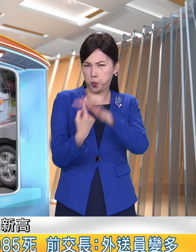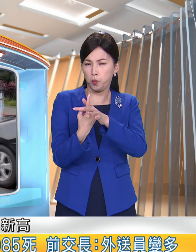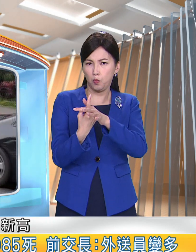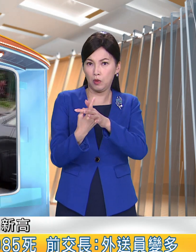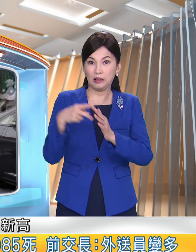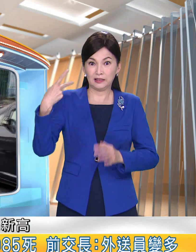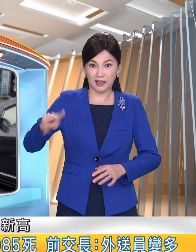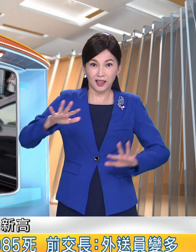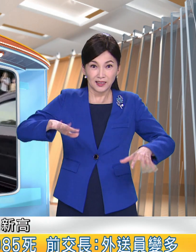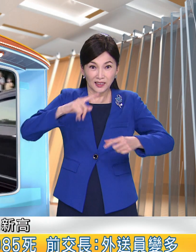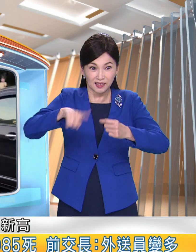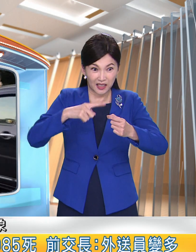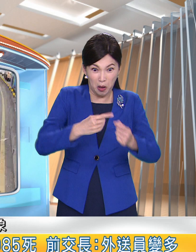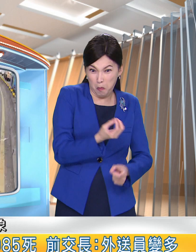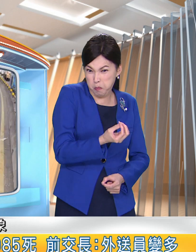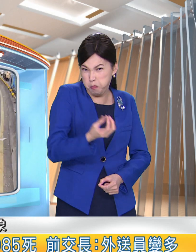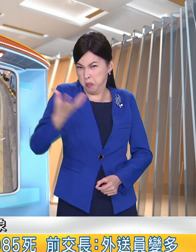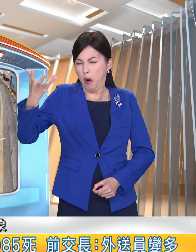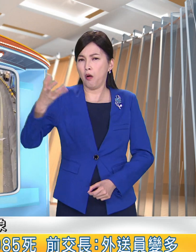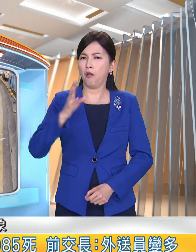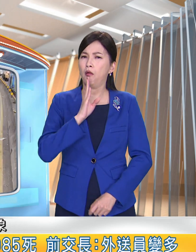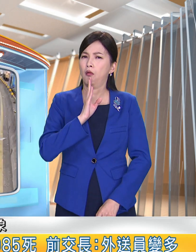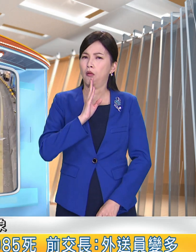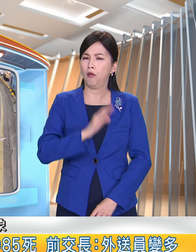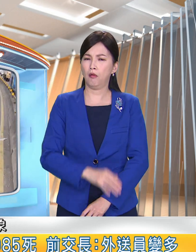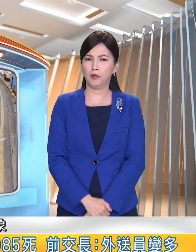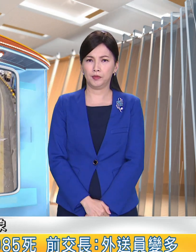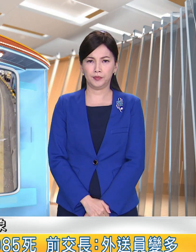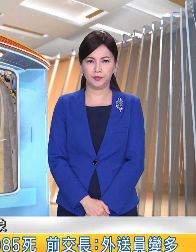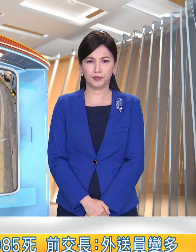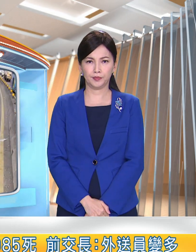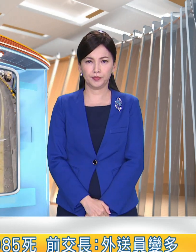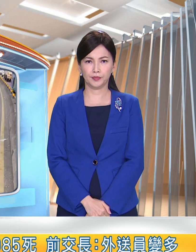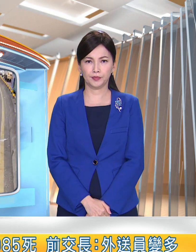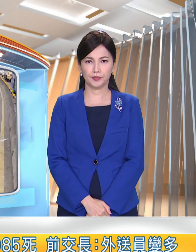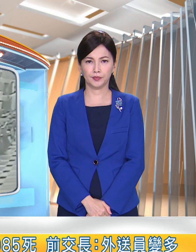高，而今年仍然有上升的迹象。